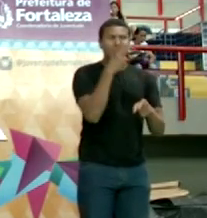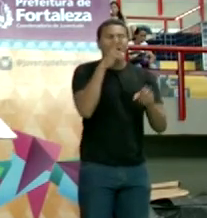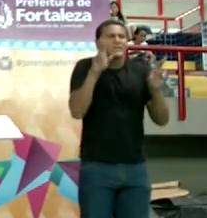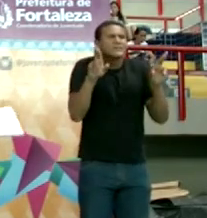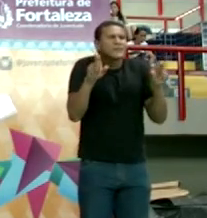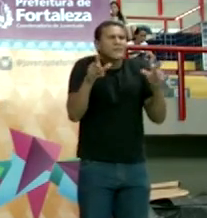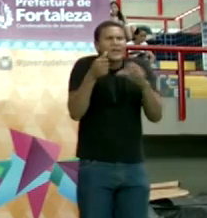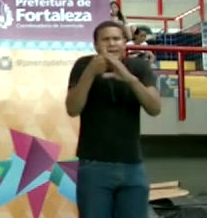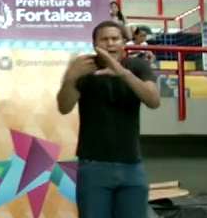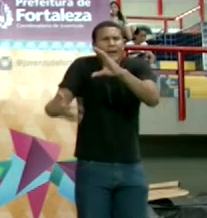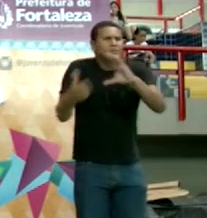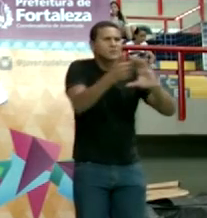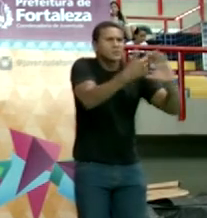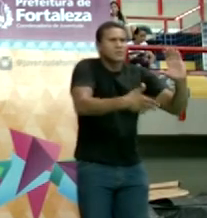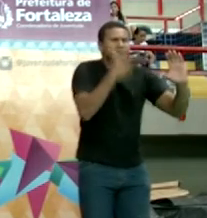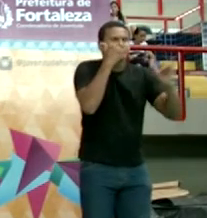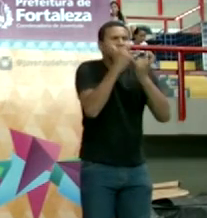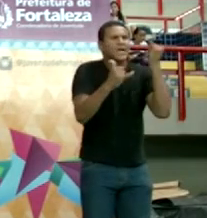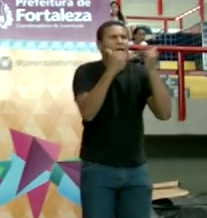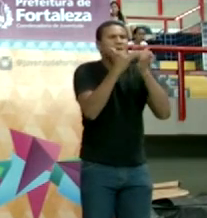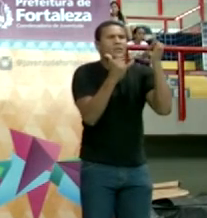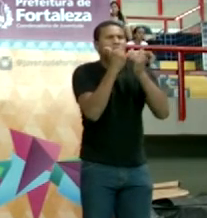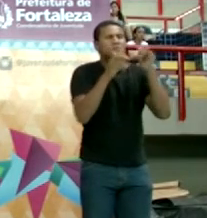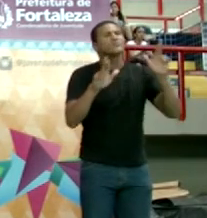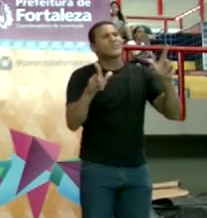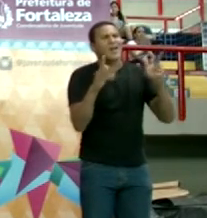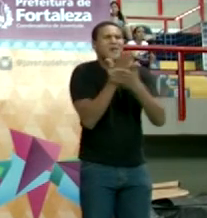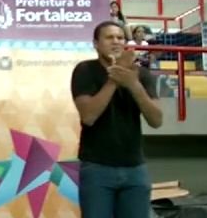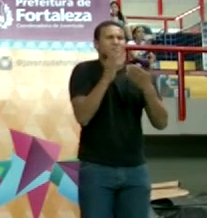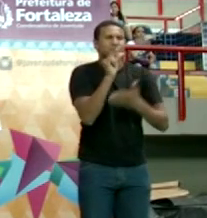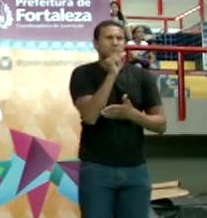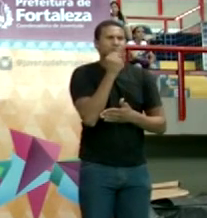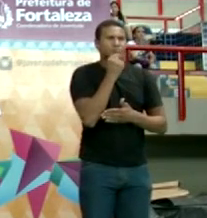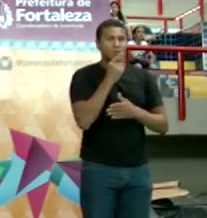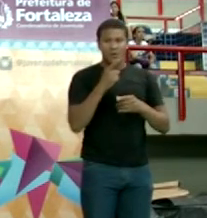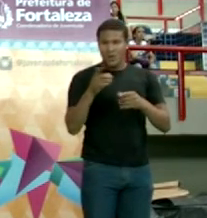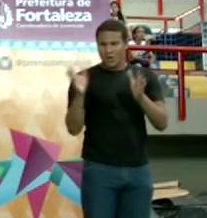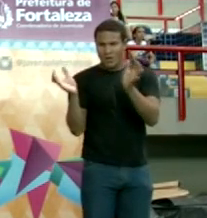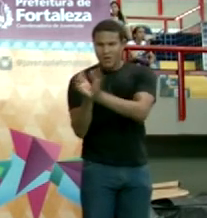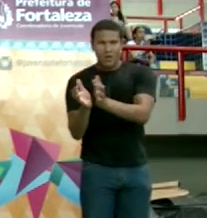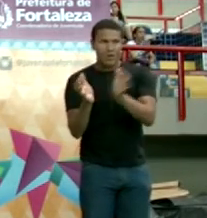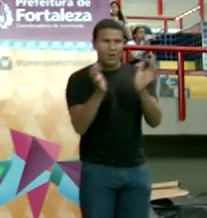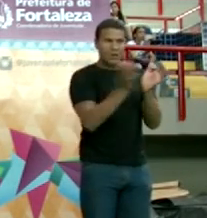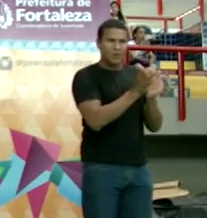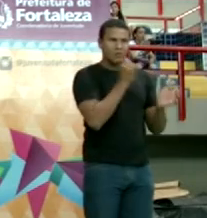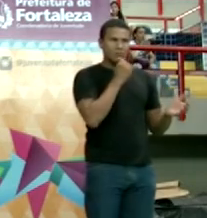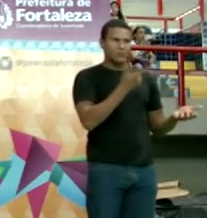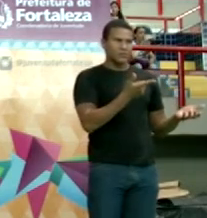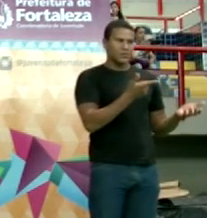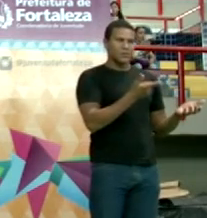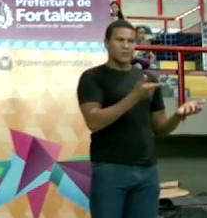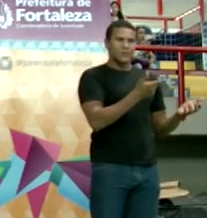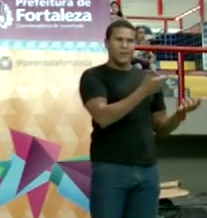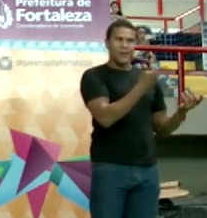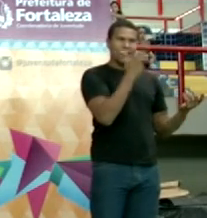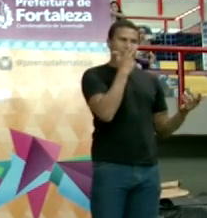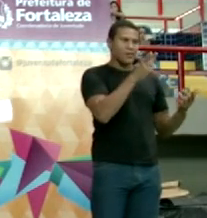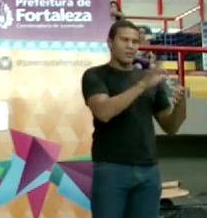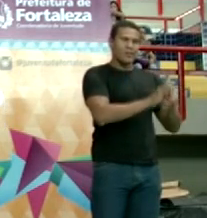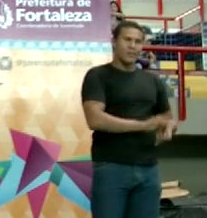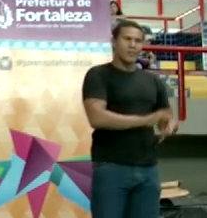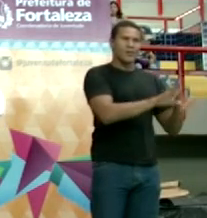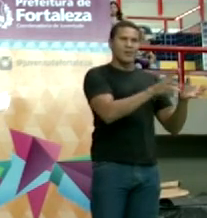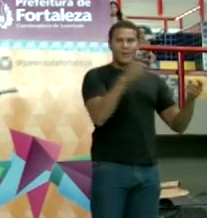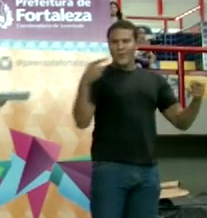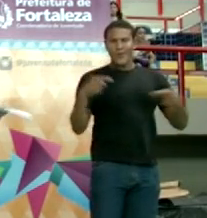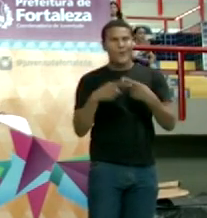Na verdade, dizem, tem até uma frasezinha conhecida que diz assim: nada mais liberal que um conservador no poder, nada mais